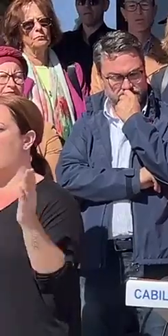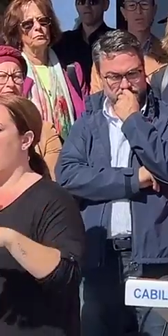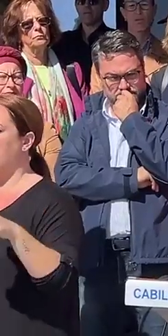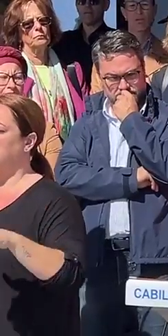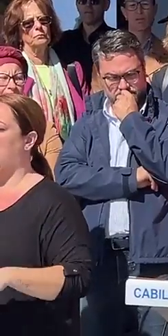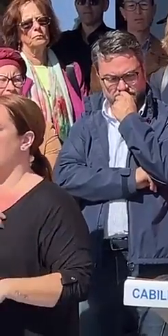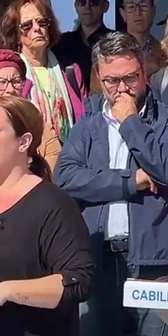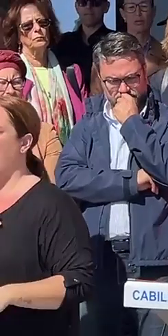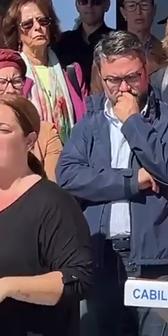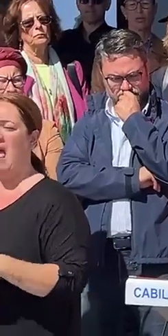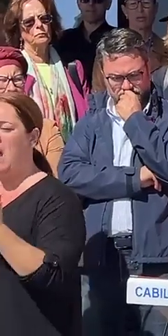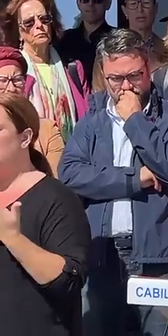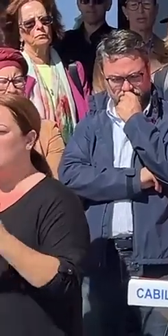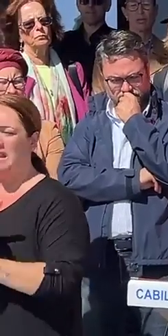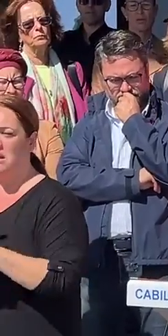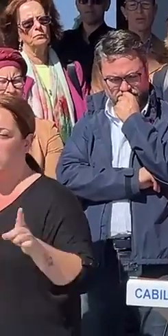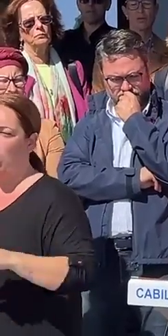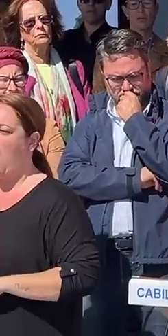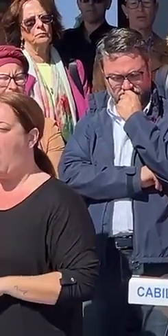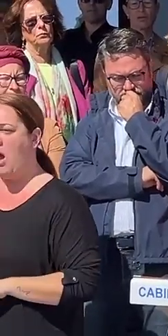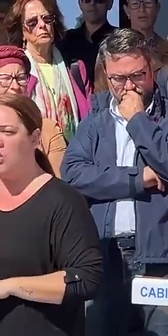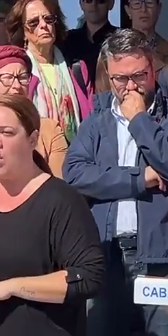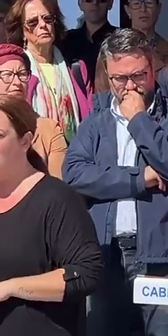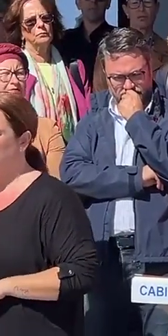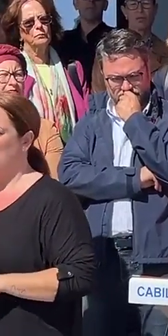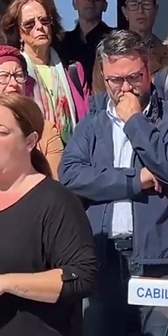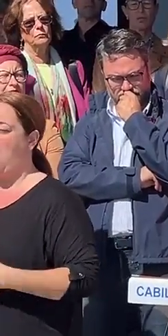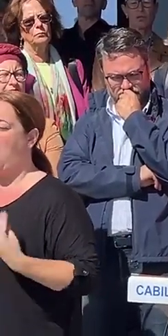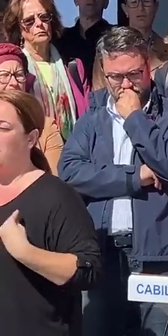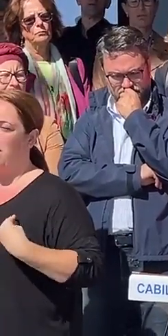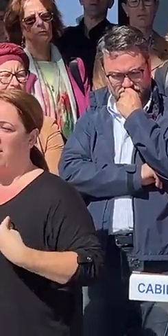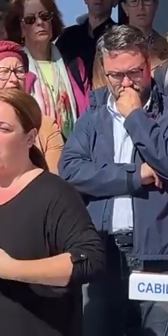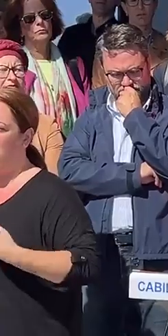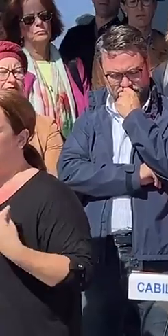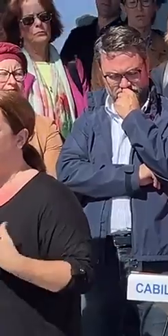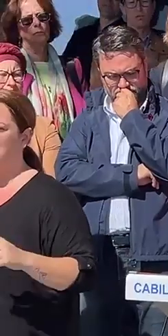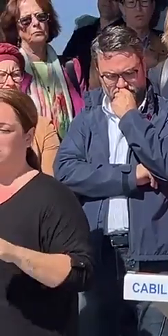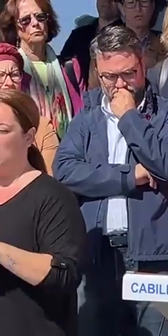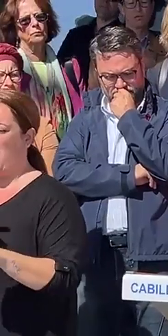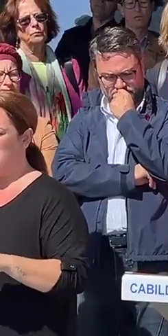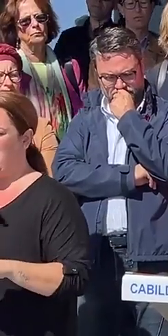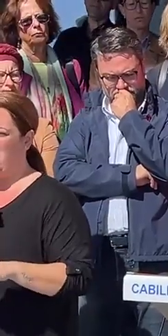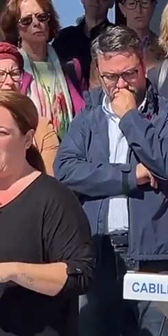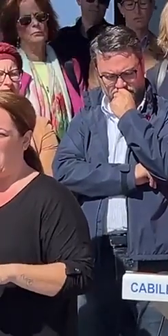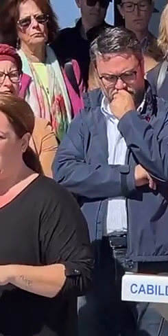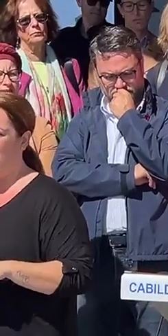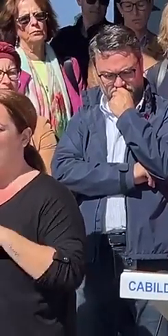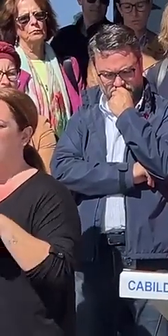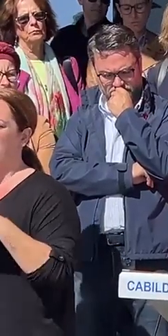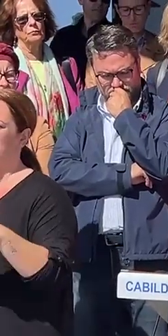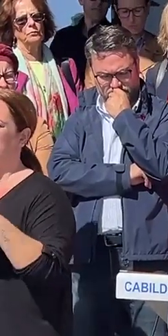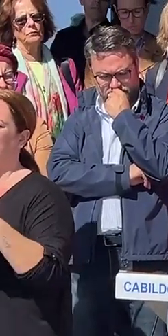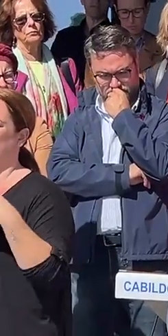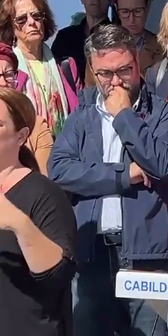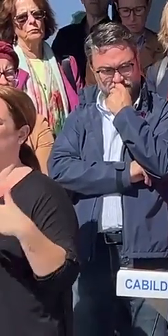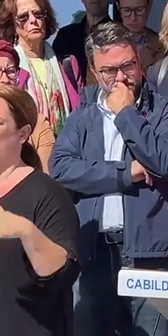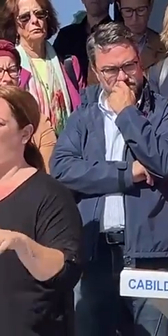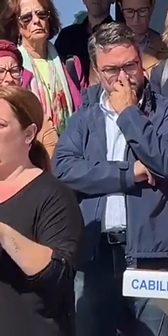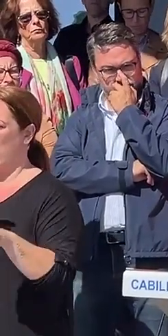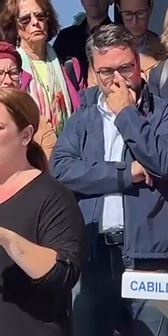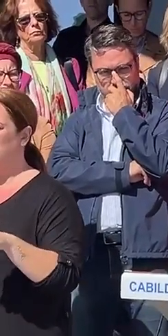niega el acceso a los estudios, a la educación, a la vida humana, sufren violencia de género y violencia sexual. Y no